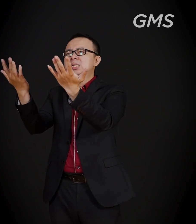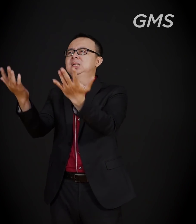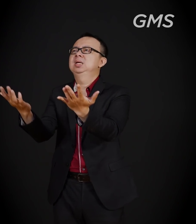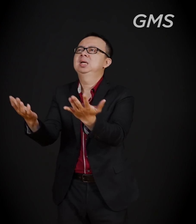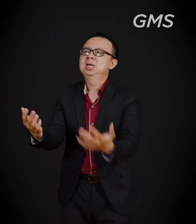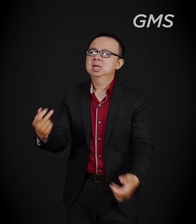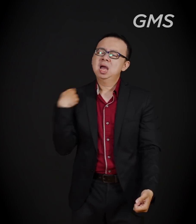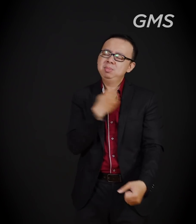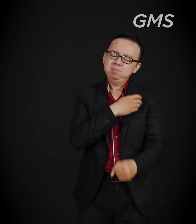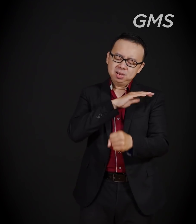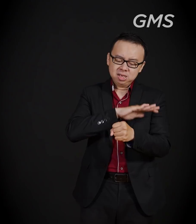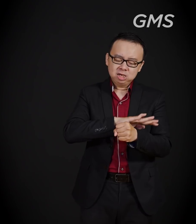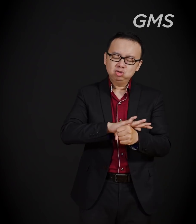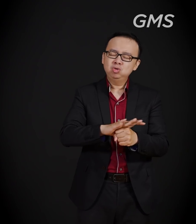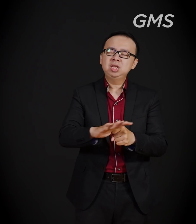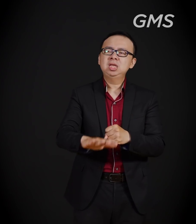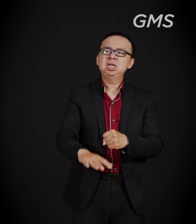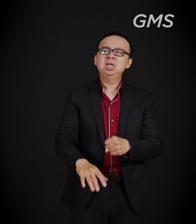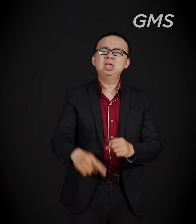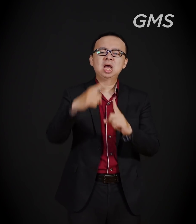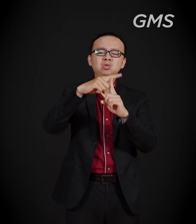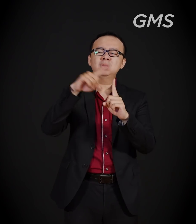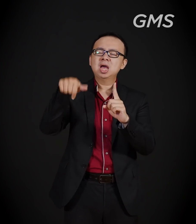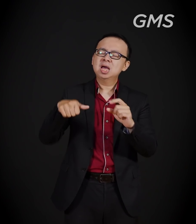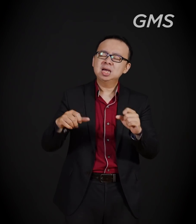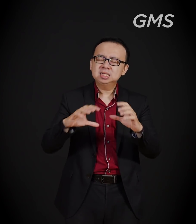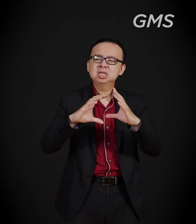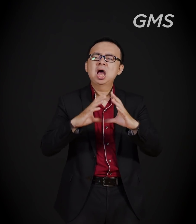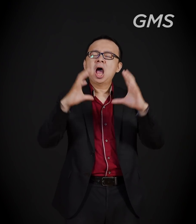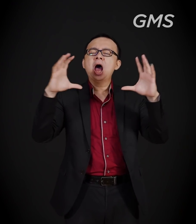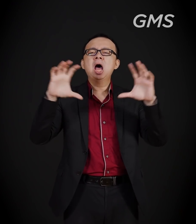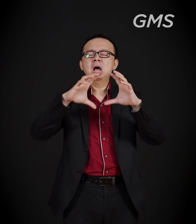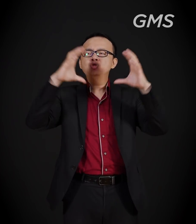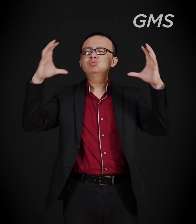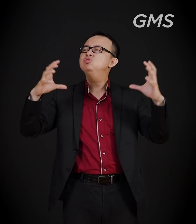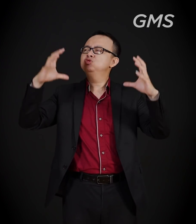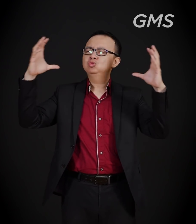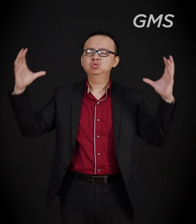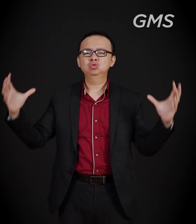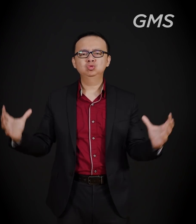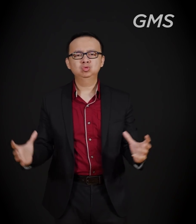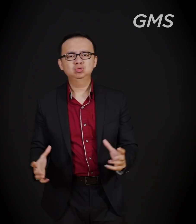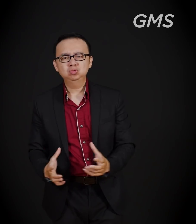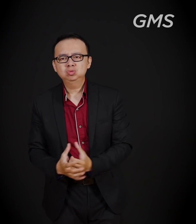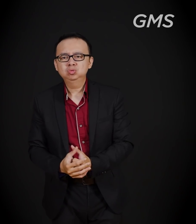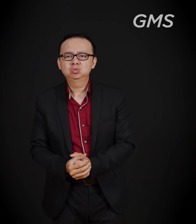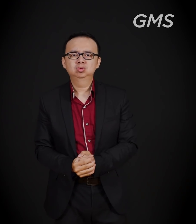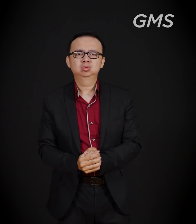berikan, kami penuhi amanat agung-Mu,